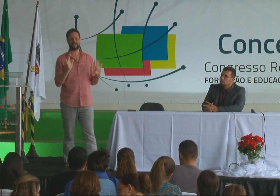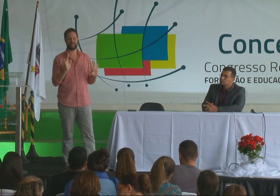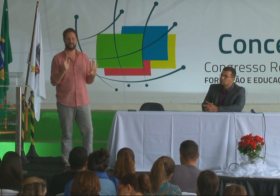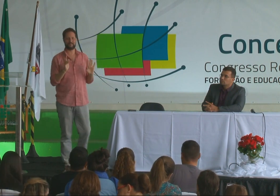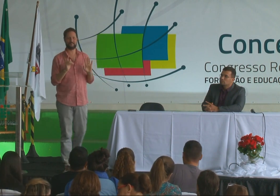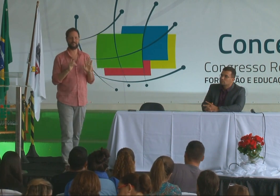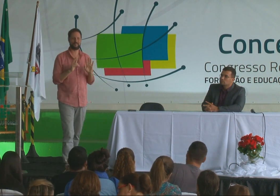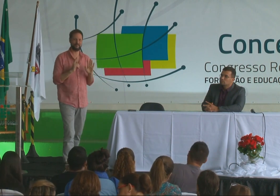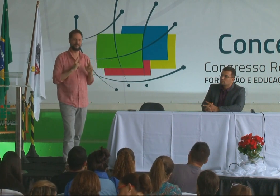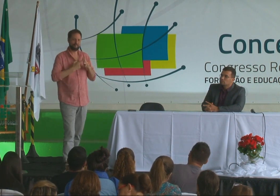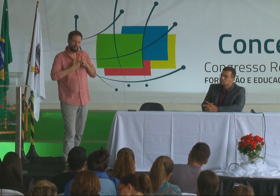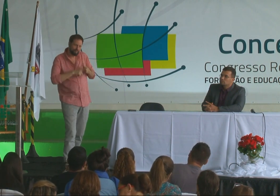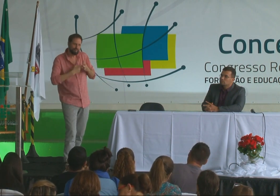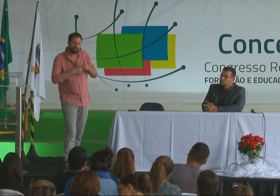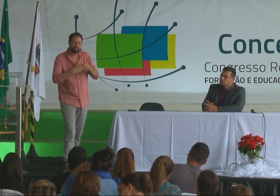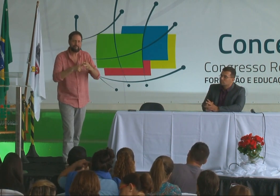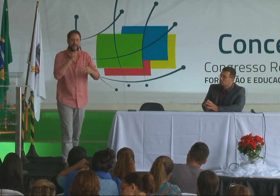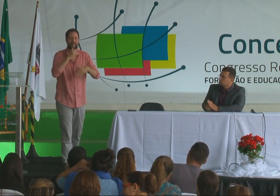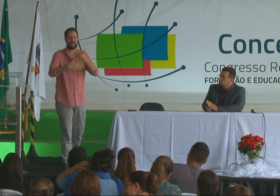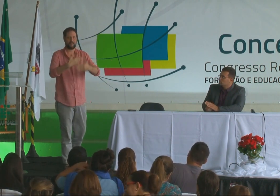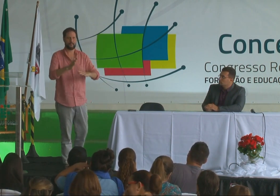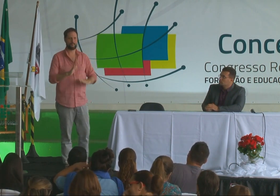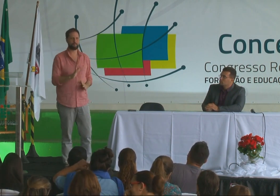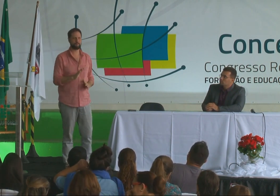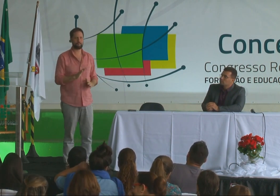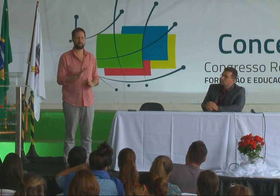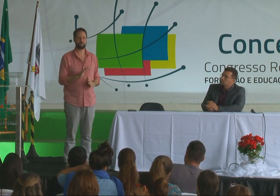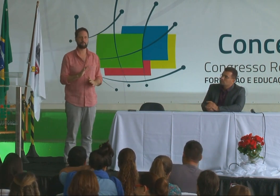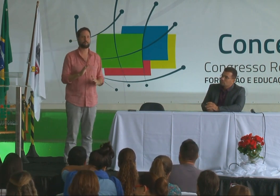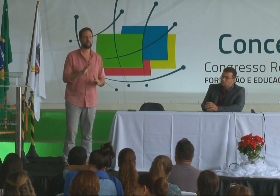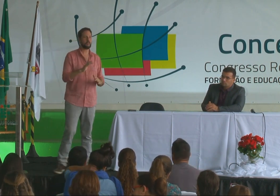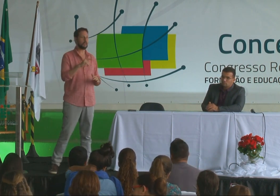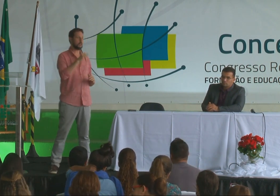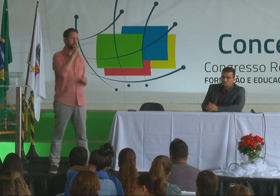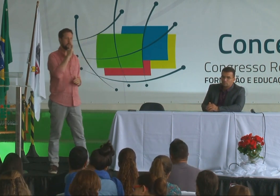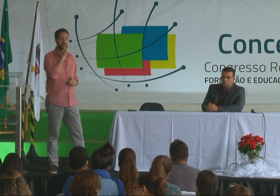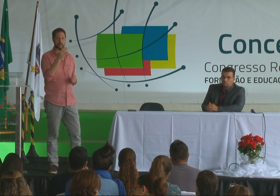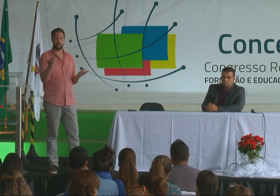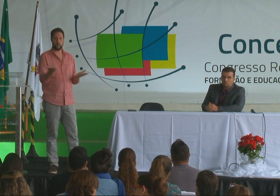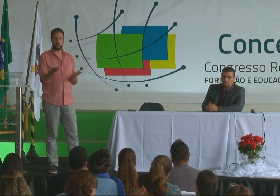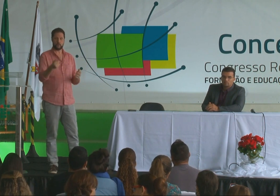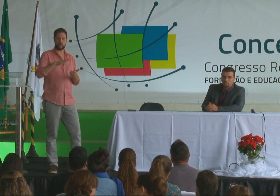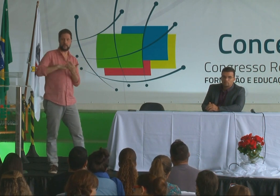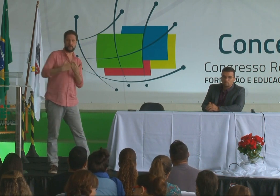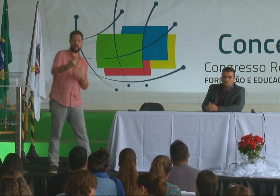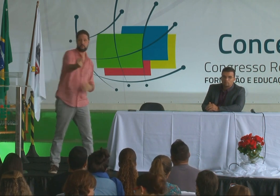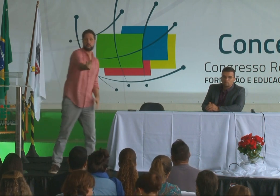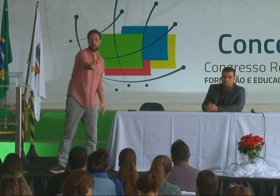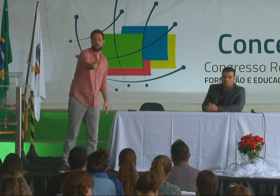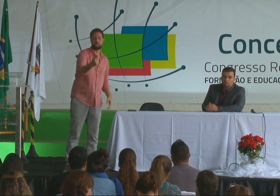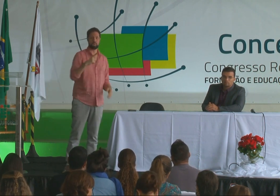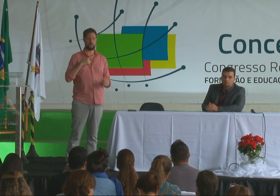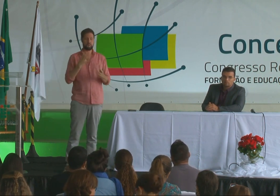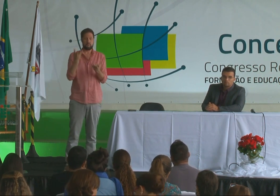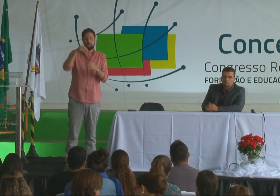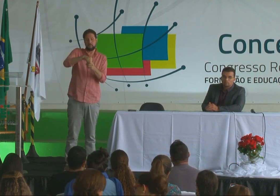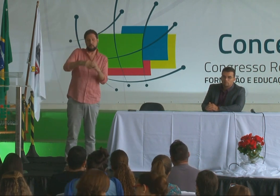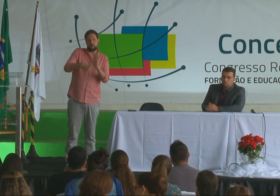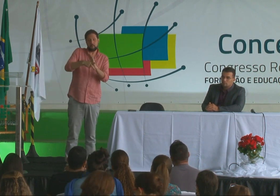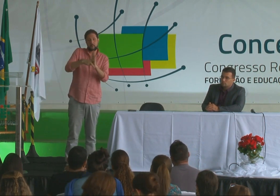perfeita, está pronta, mas a gente percebe que são questões que estão acontecendo de modo bastante rápido. E hoje, por exemplo, a gente tem a presença